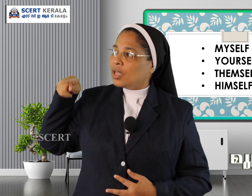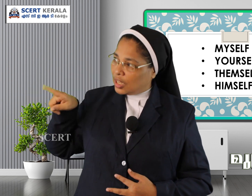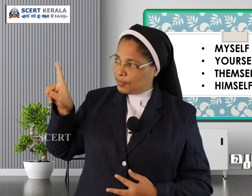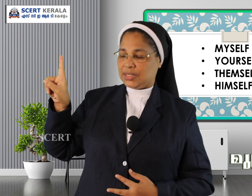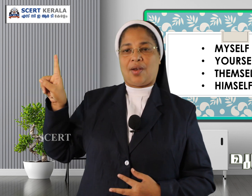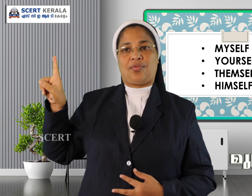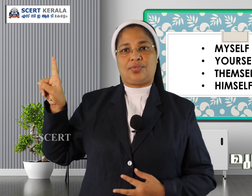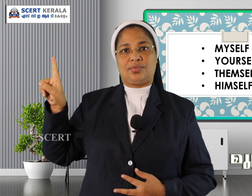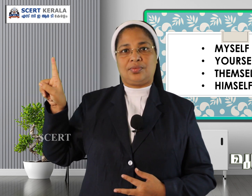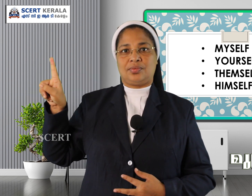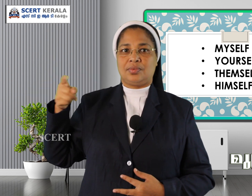ഹിംസെൽഫ്,